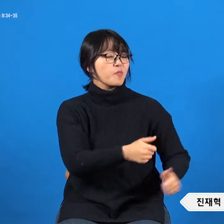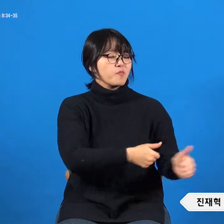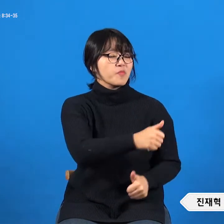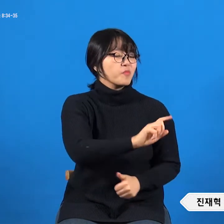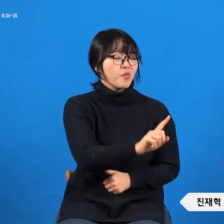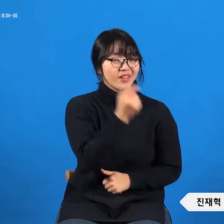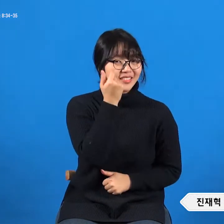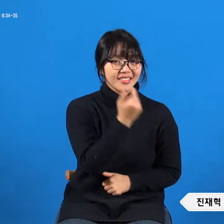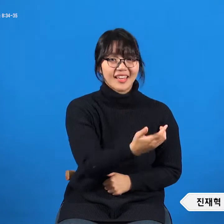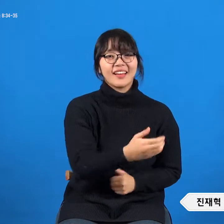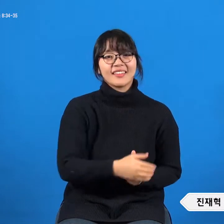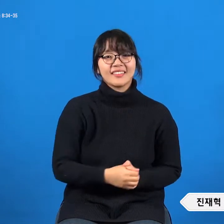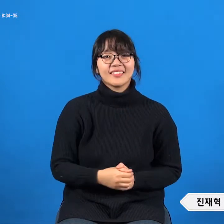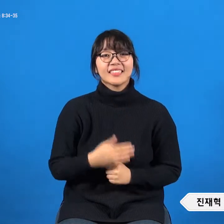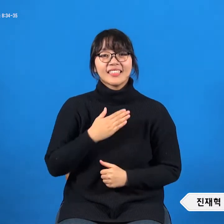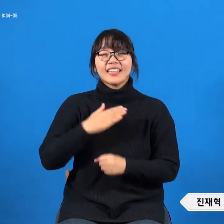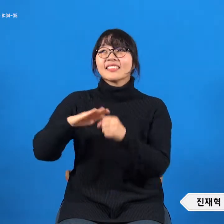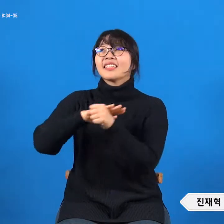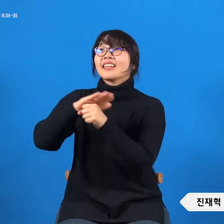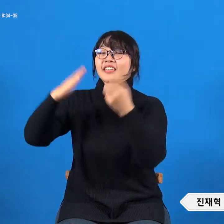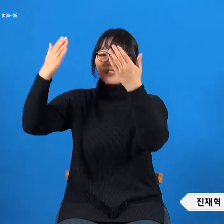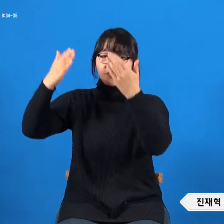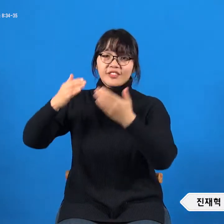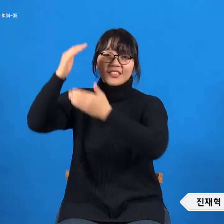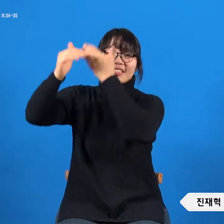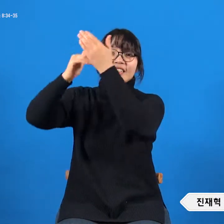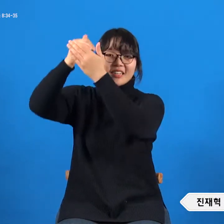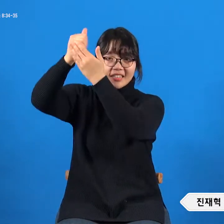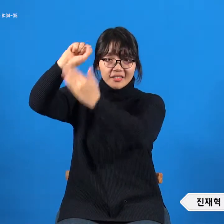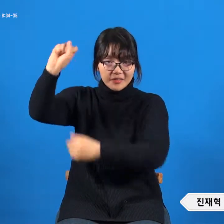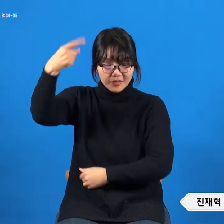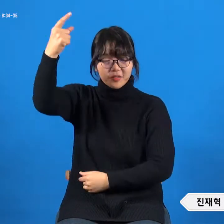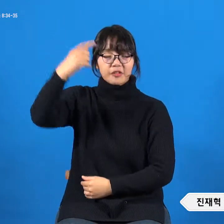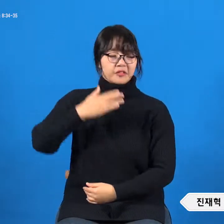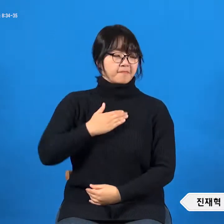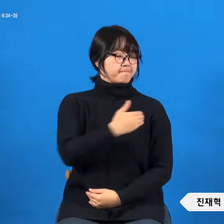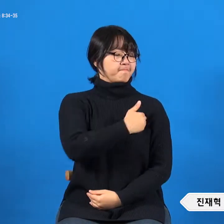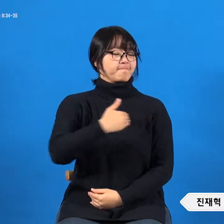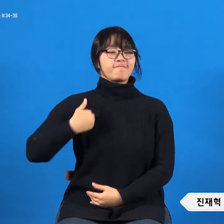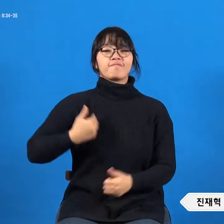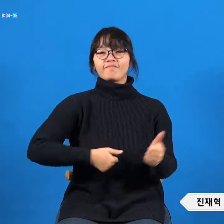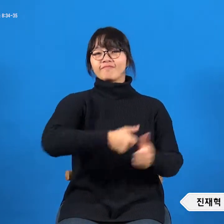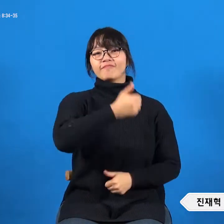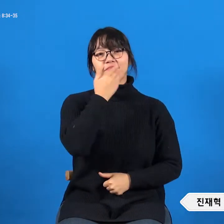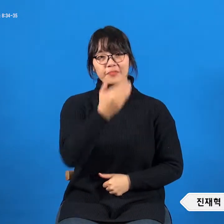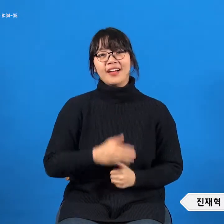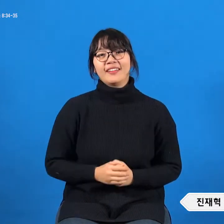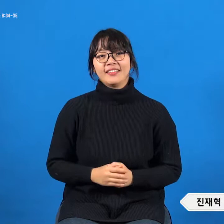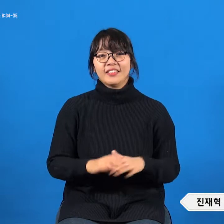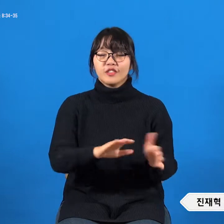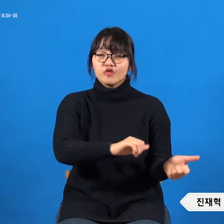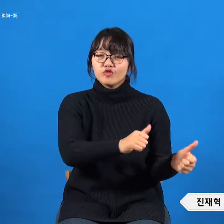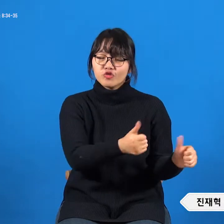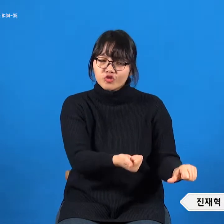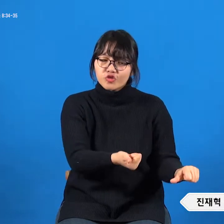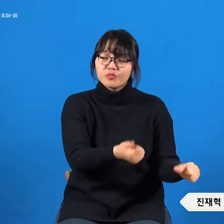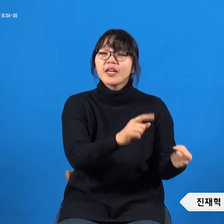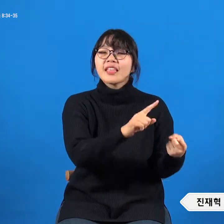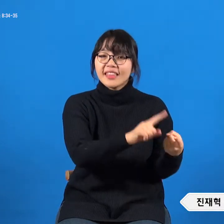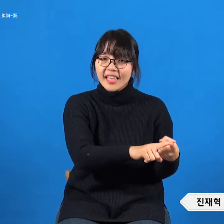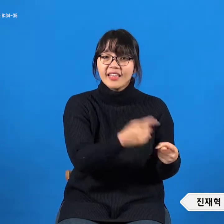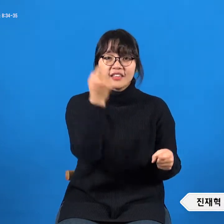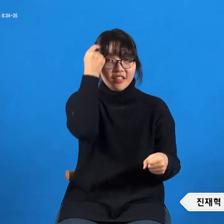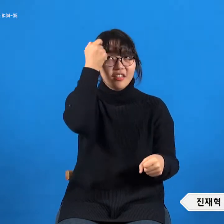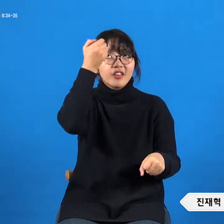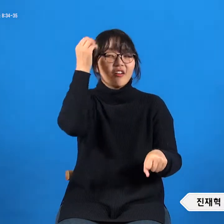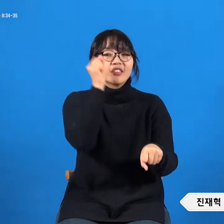있느냐? 나를 사랑하시는 이로 말미암아 넉넉히 이기느니라. 오늘 이 죽음의